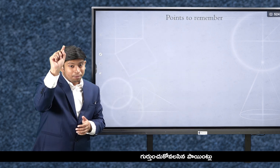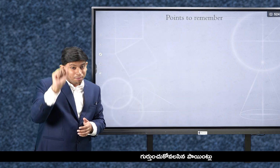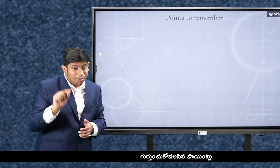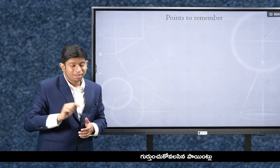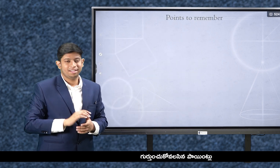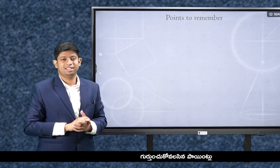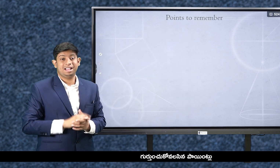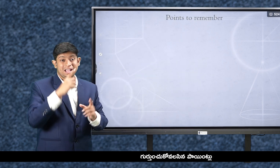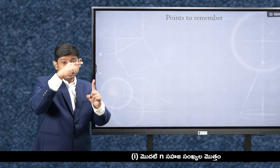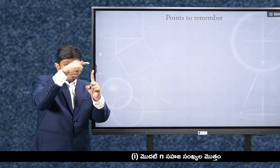గుర్తుంచుకోవలసిన పాయింట్లు: